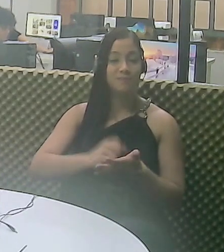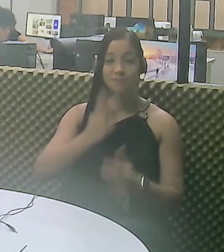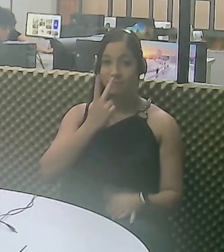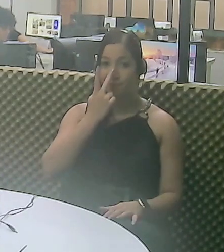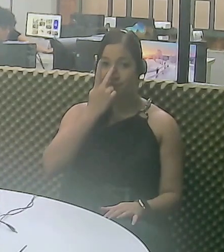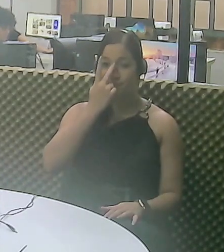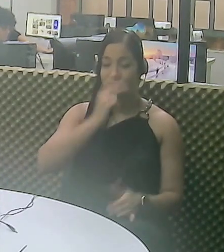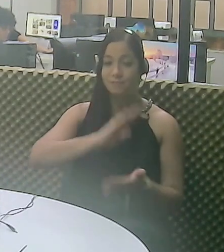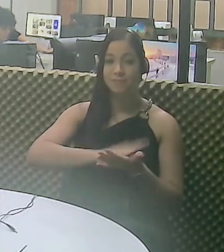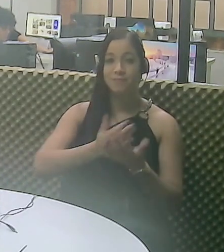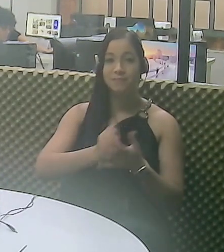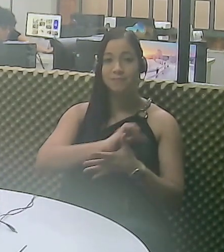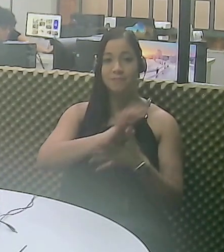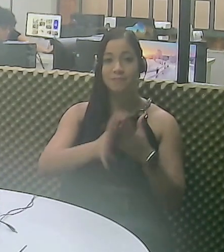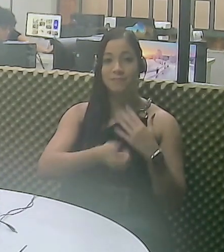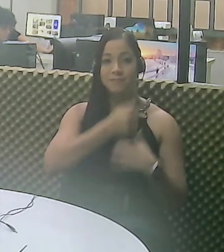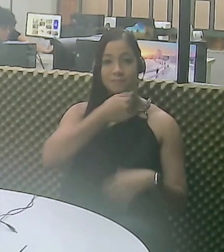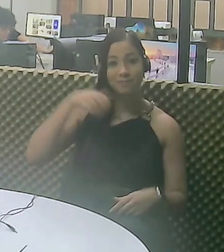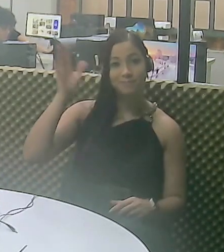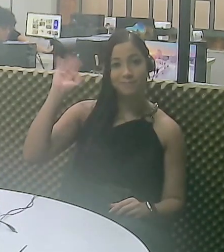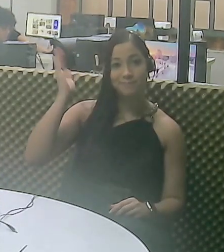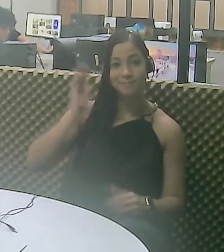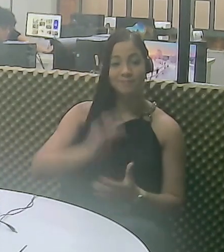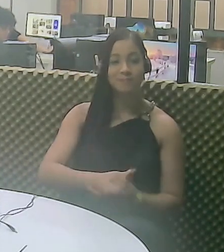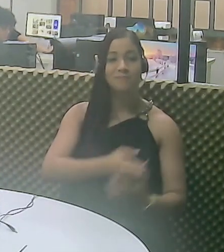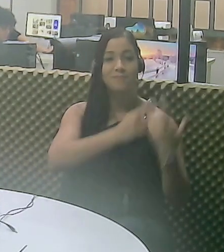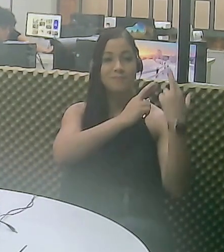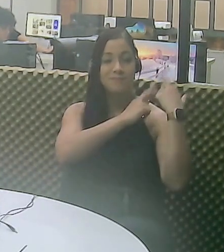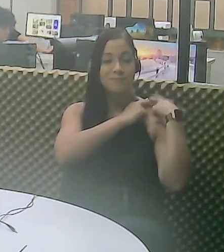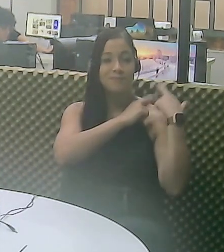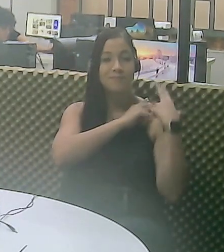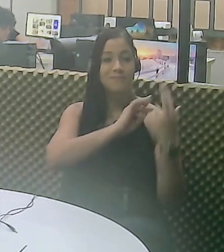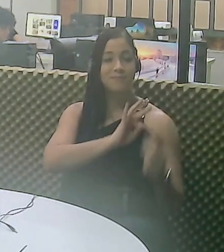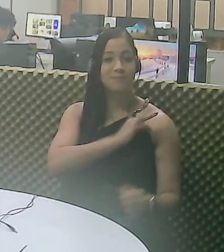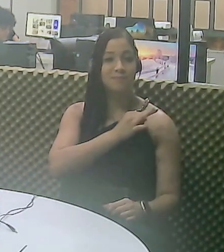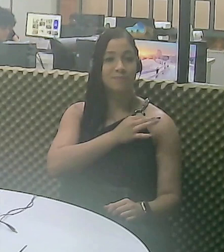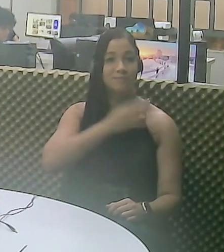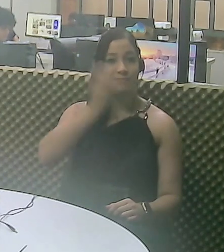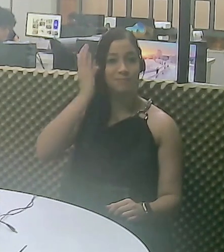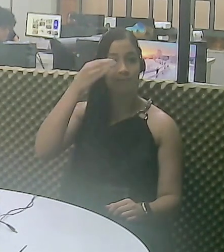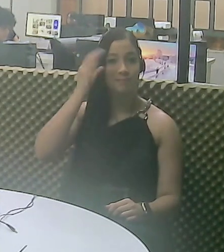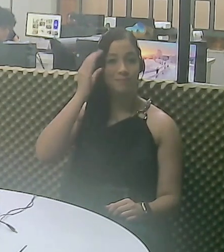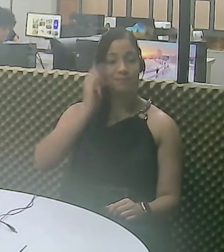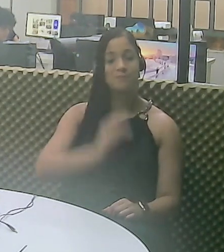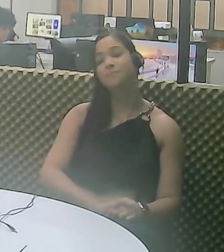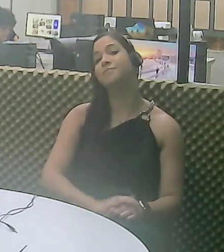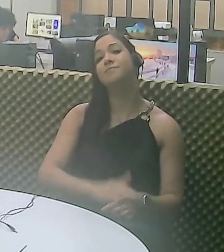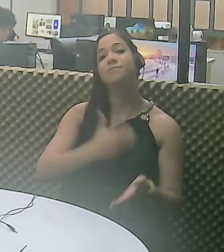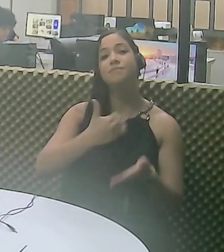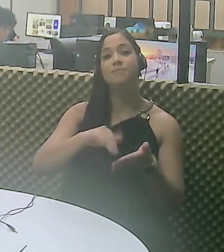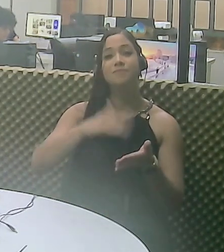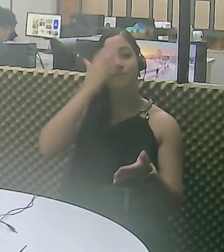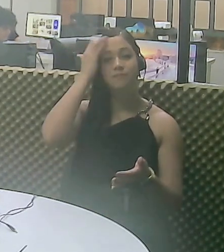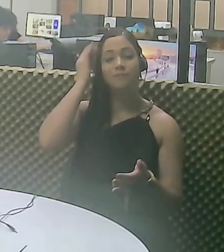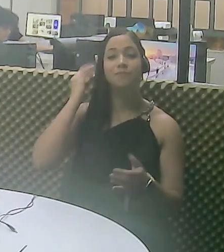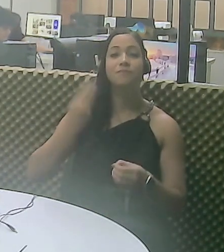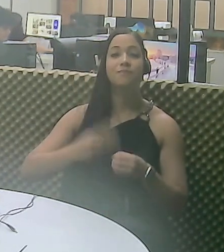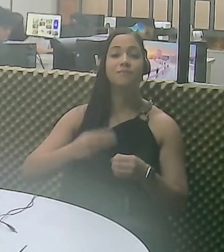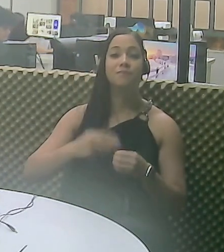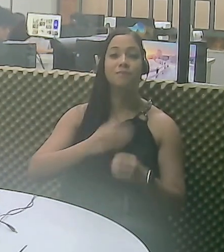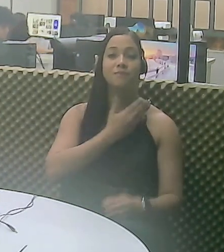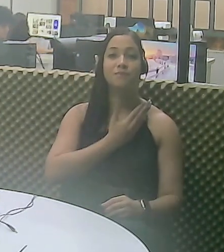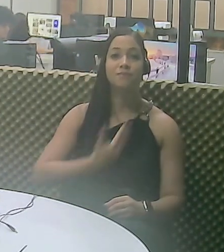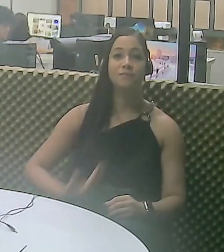minha, Vanessa Gianotti. Tradução em Libras, Amanda Valentim. Responsável técnico, Cristiano Silva.